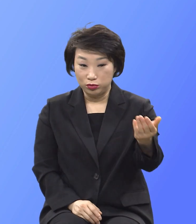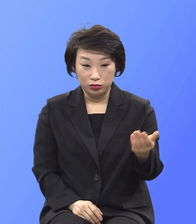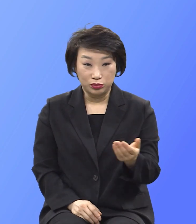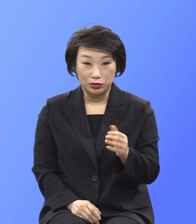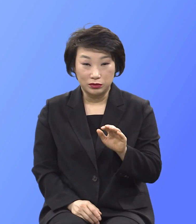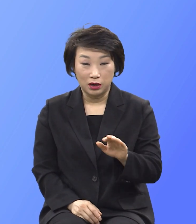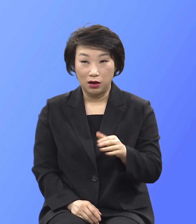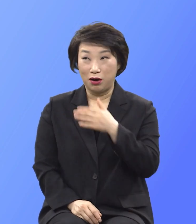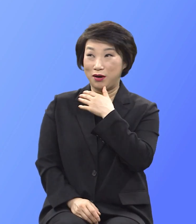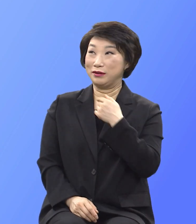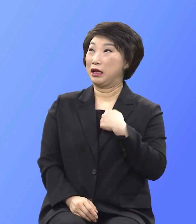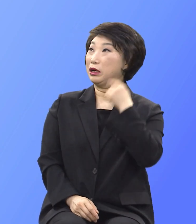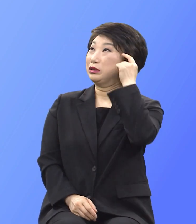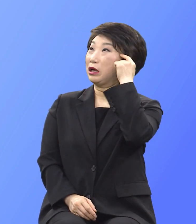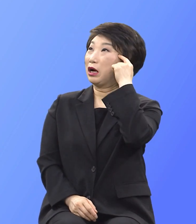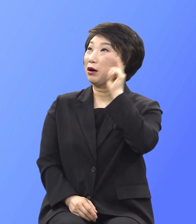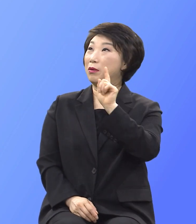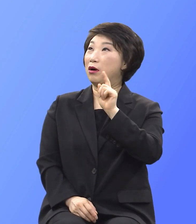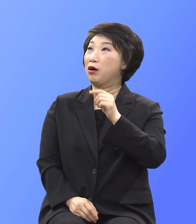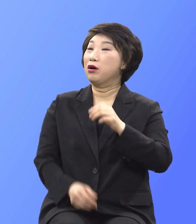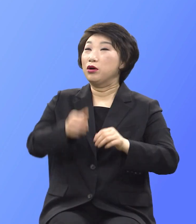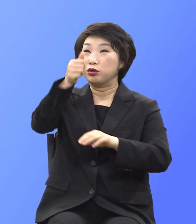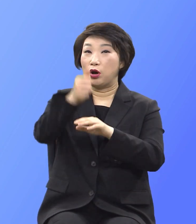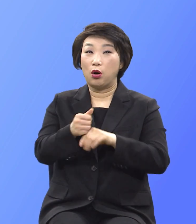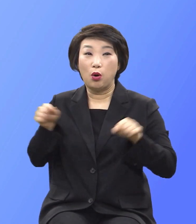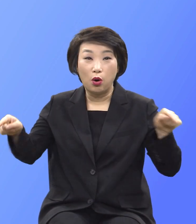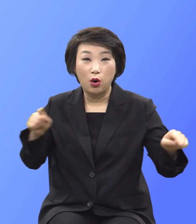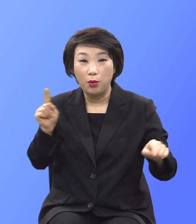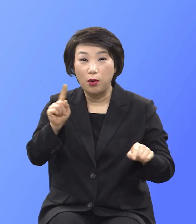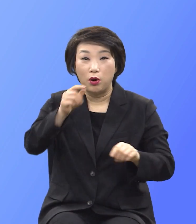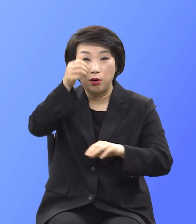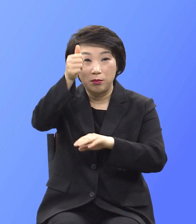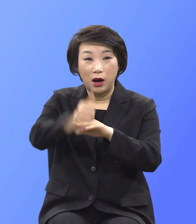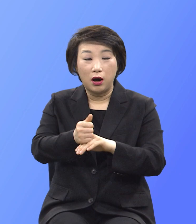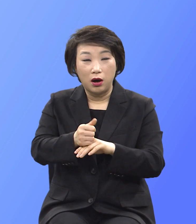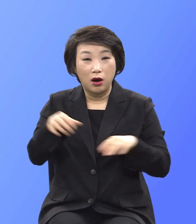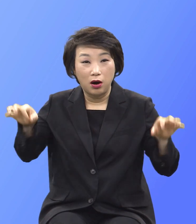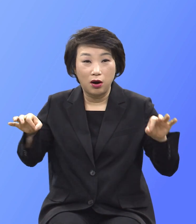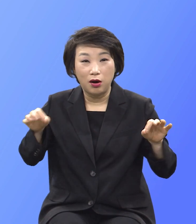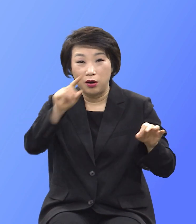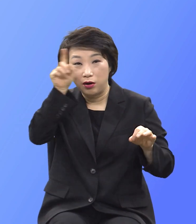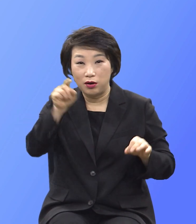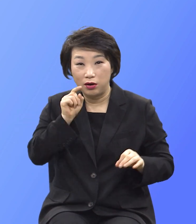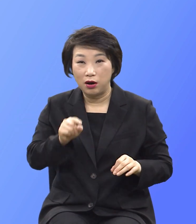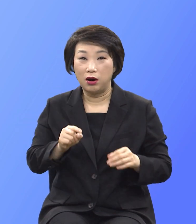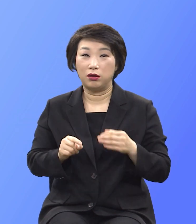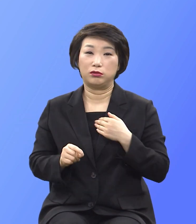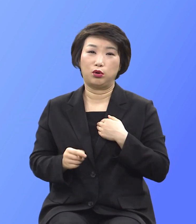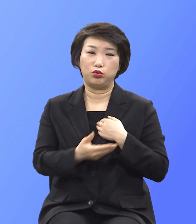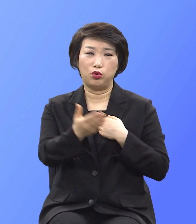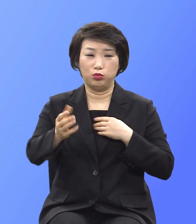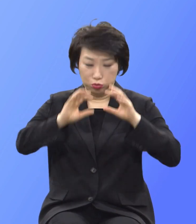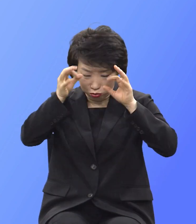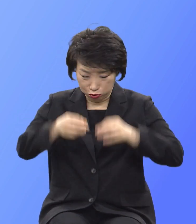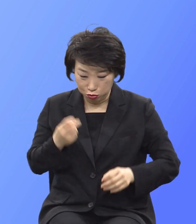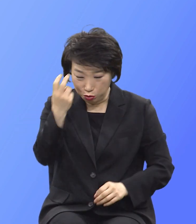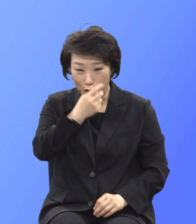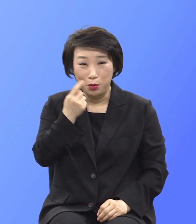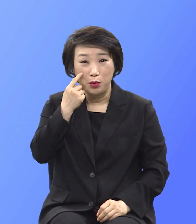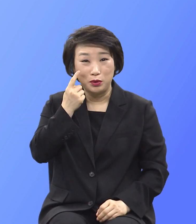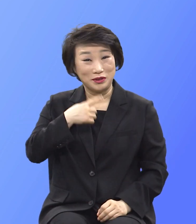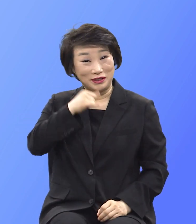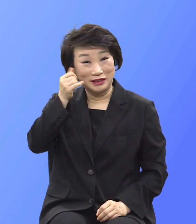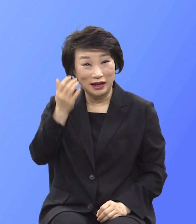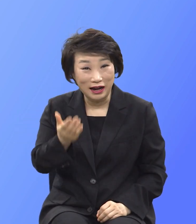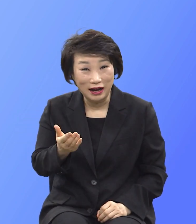여러분들은 나의 생각의 결과는 어떤 최후를 가져올 것인가에 대해서 한번 깊이 생각해 본 적